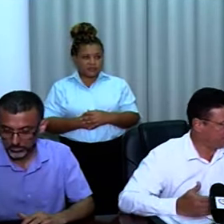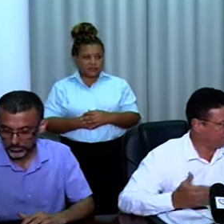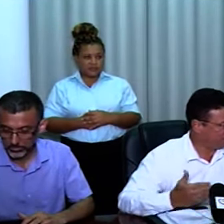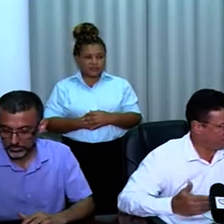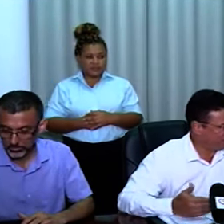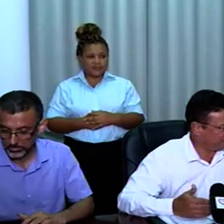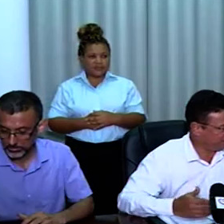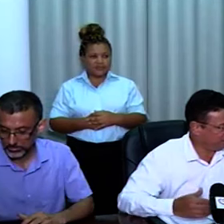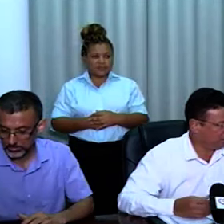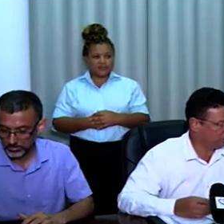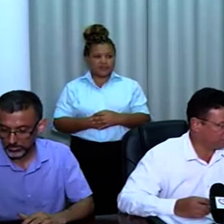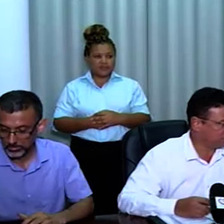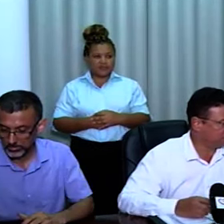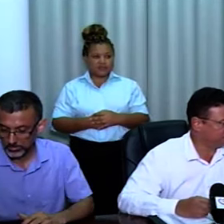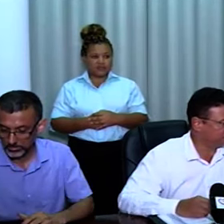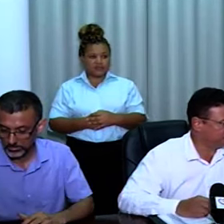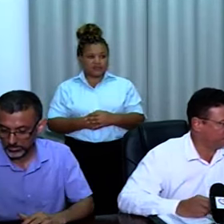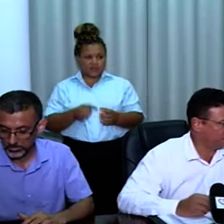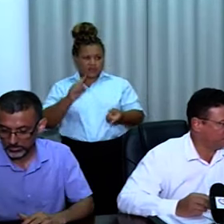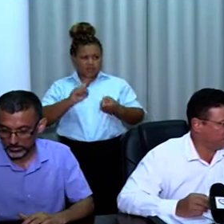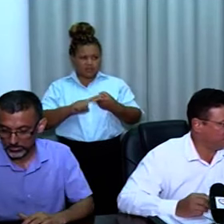il est bien validé et consistant.